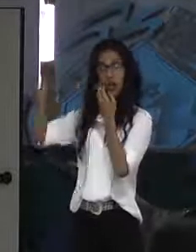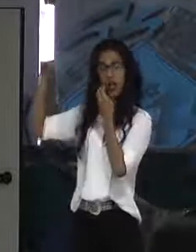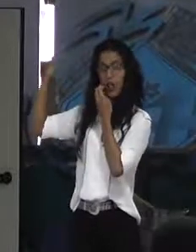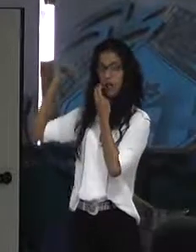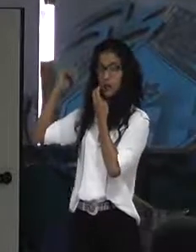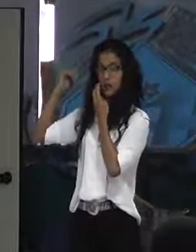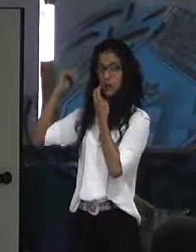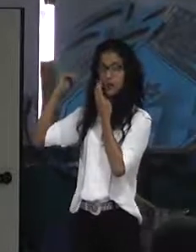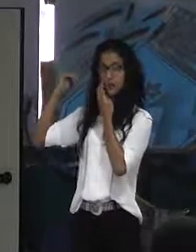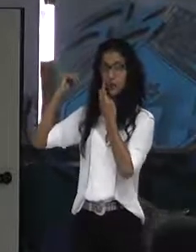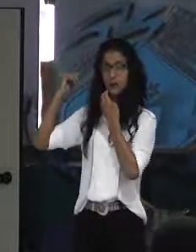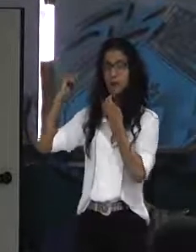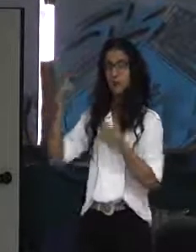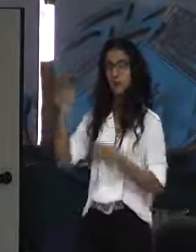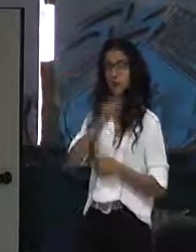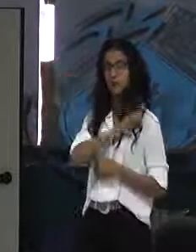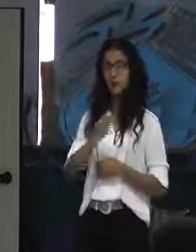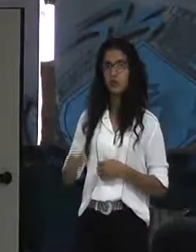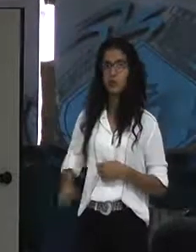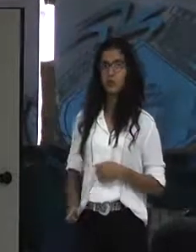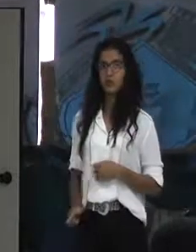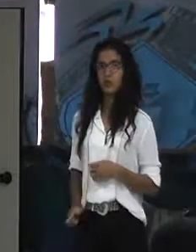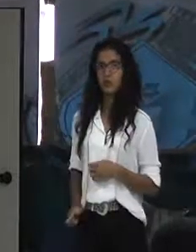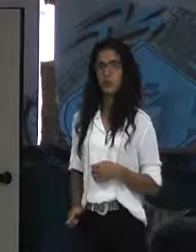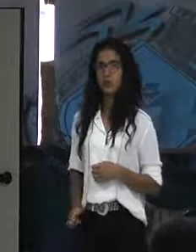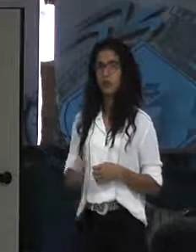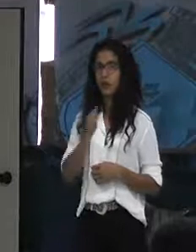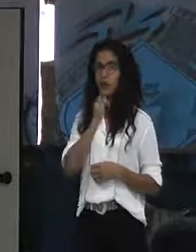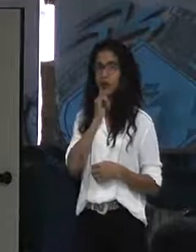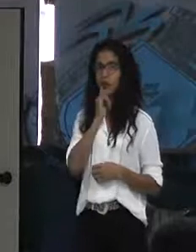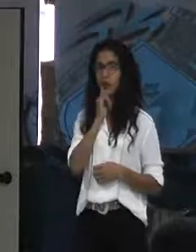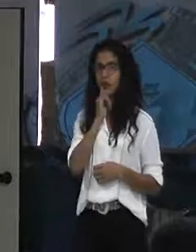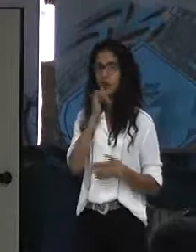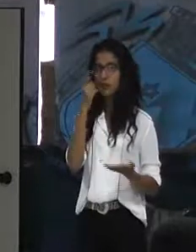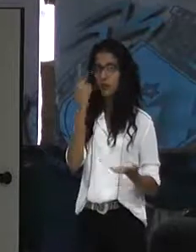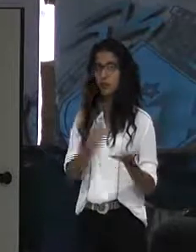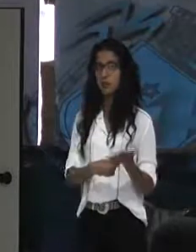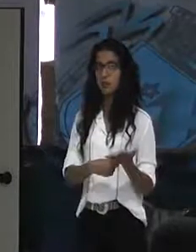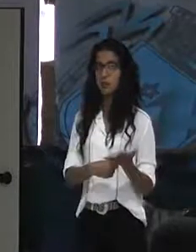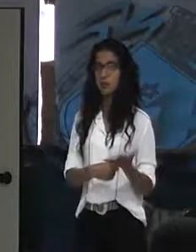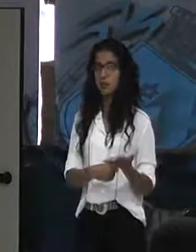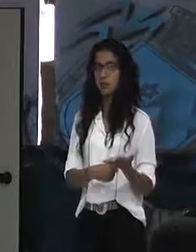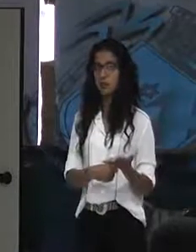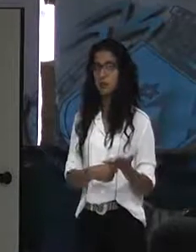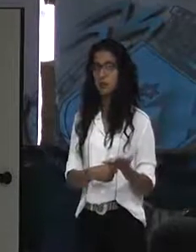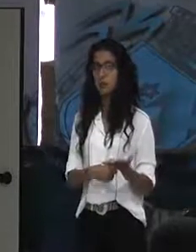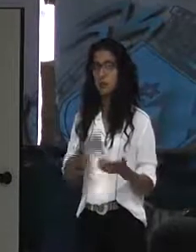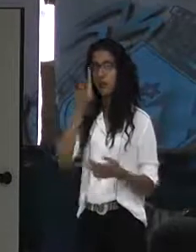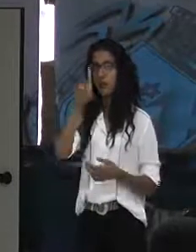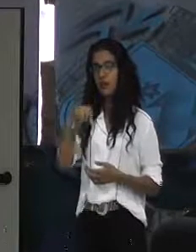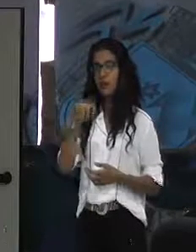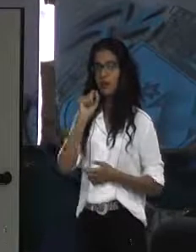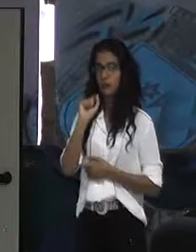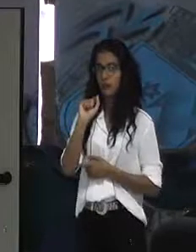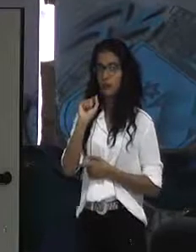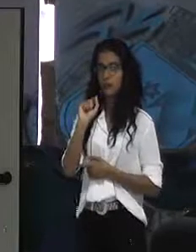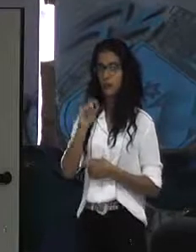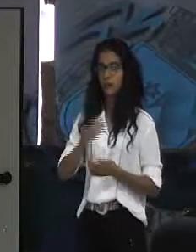atrás, o governo do estado não tinha estabelecido nenhum diálogo com o funcionalismo, que é uma das coisas que